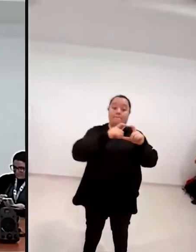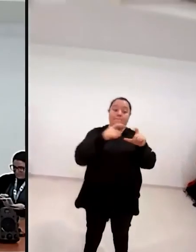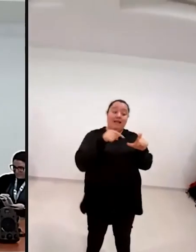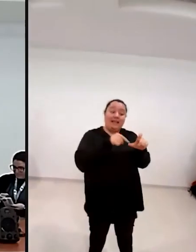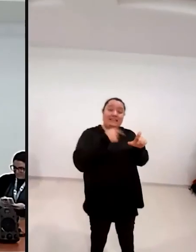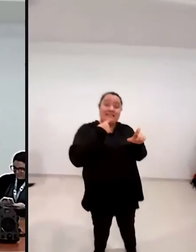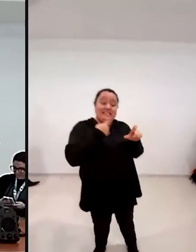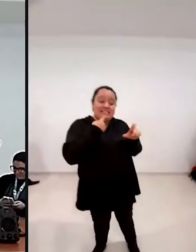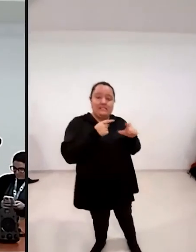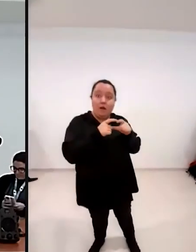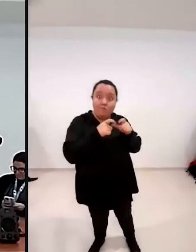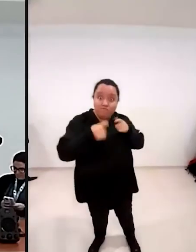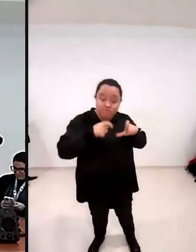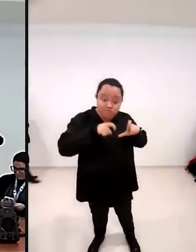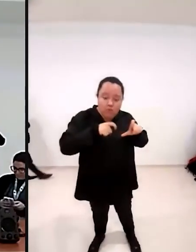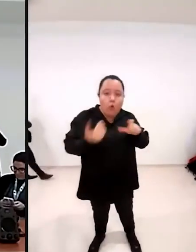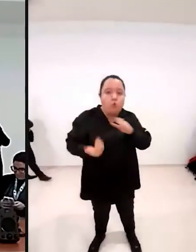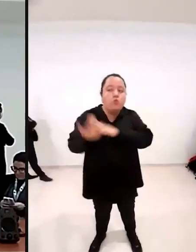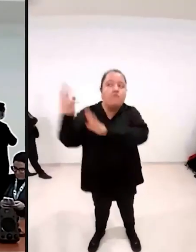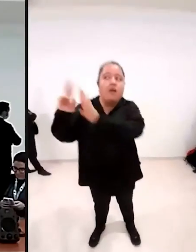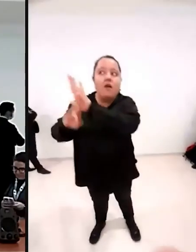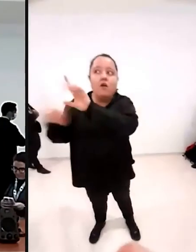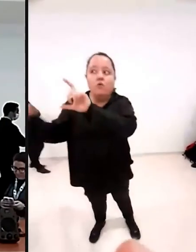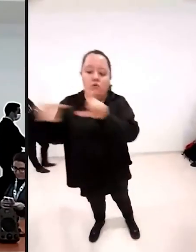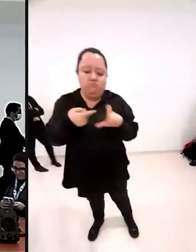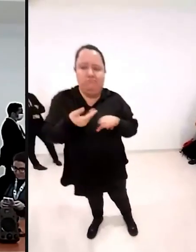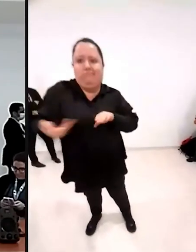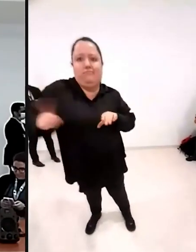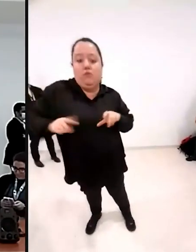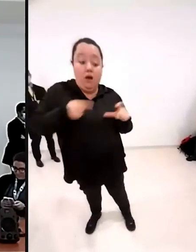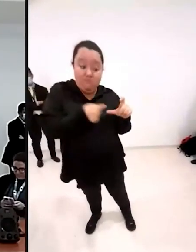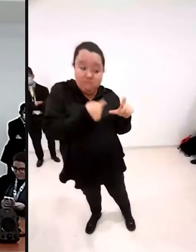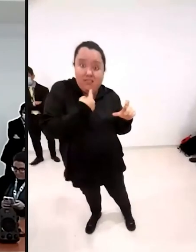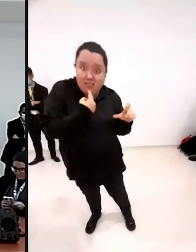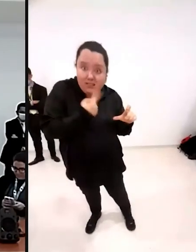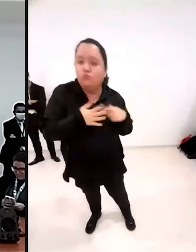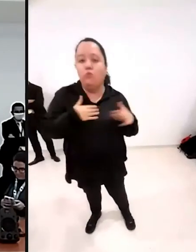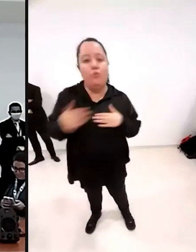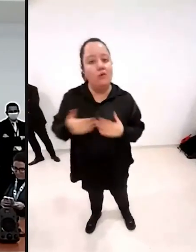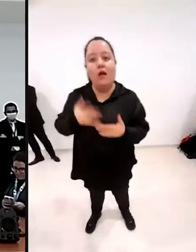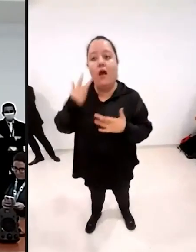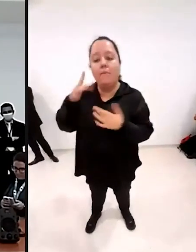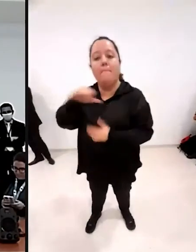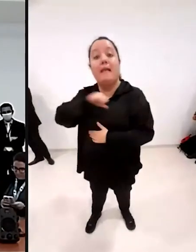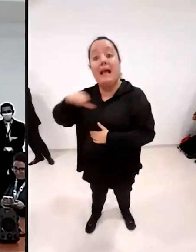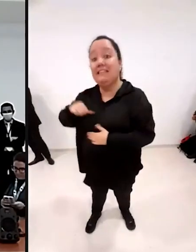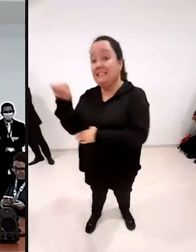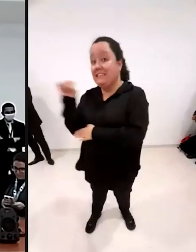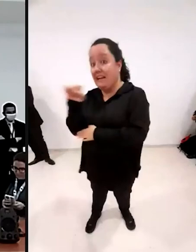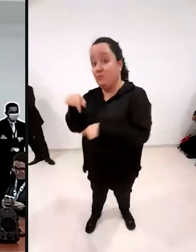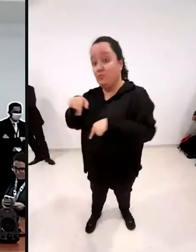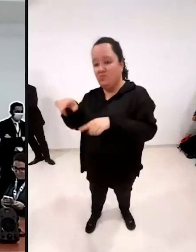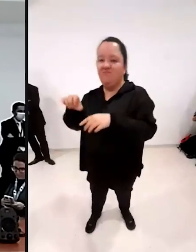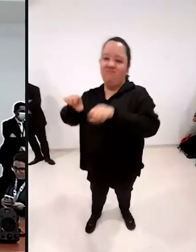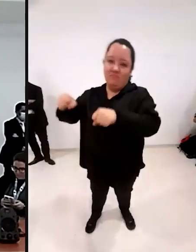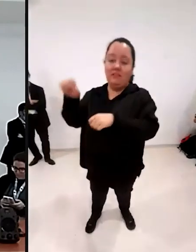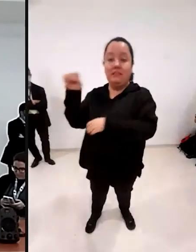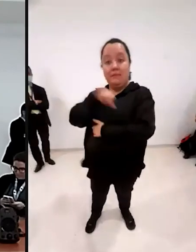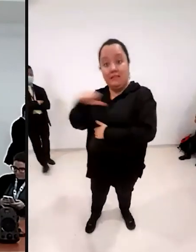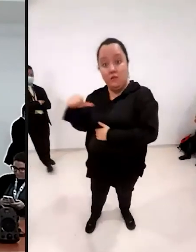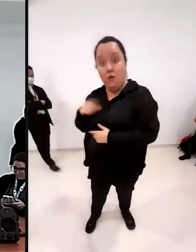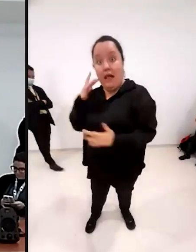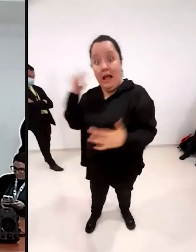con la nueva regulación no sería símiles para transportar esa descripción